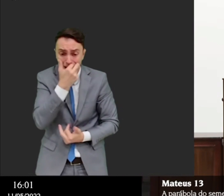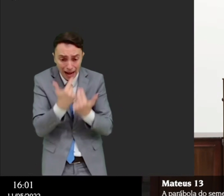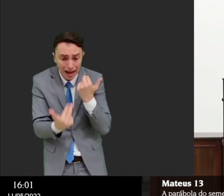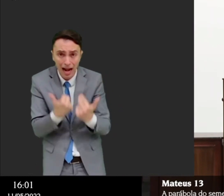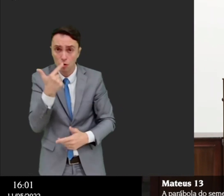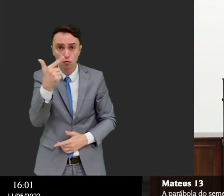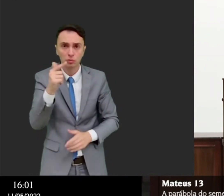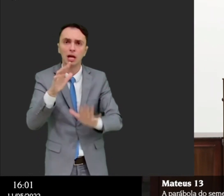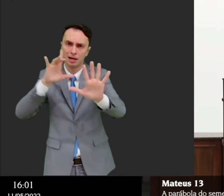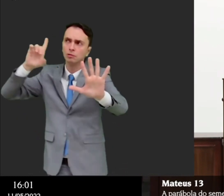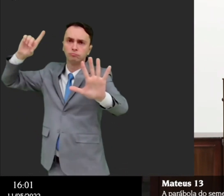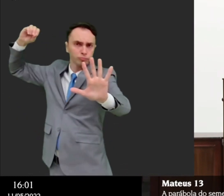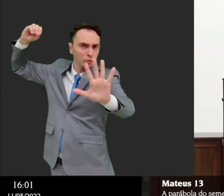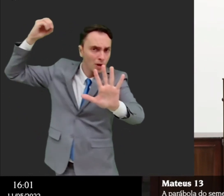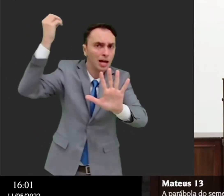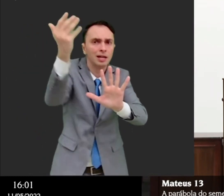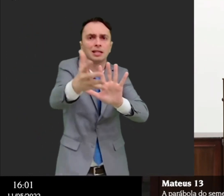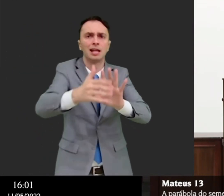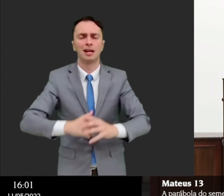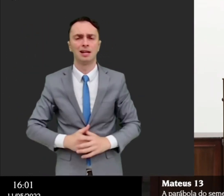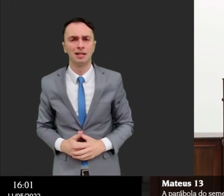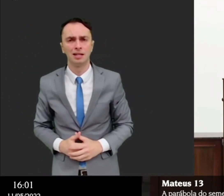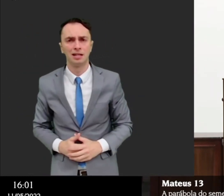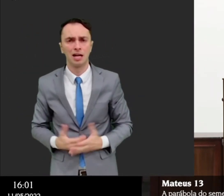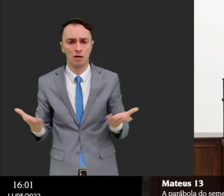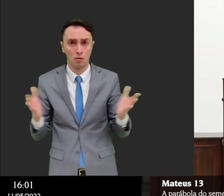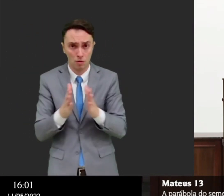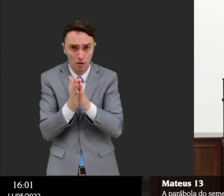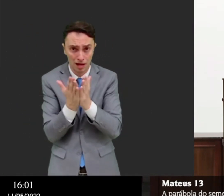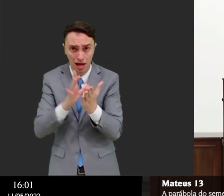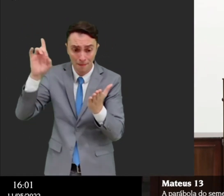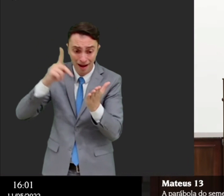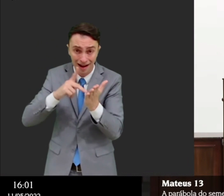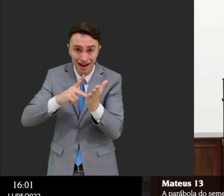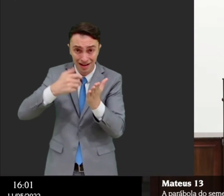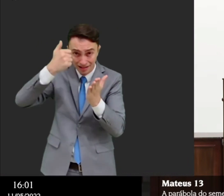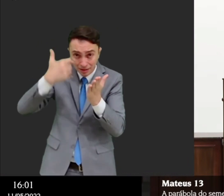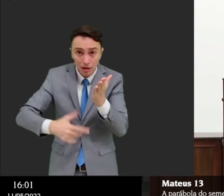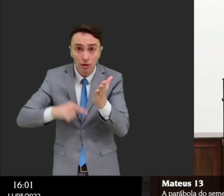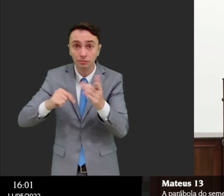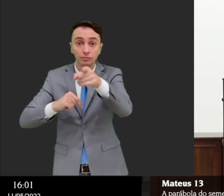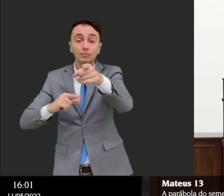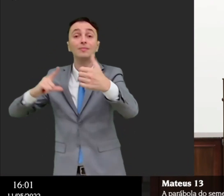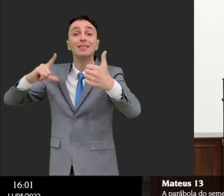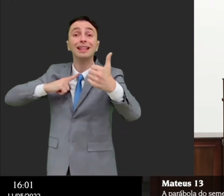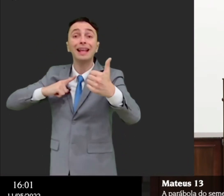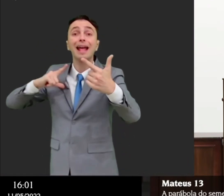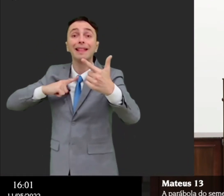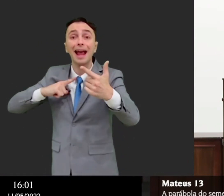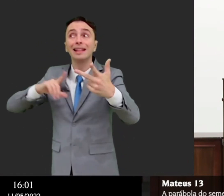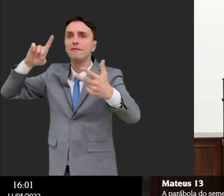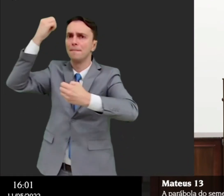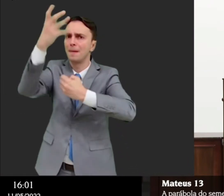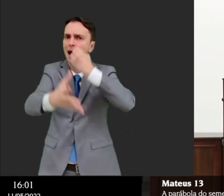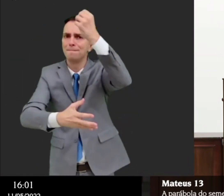dom, vai ter. Deus diz aqui a palavra: aquele que tem, lhe será dado. Você tem fervor